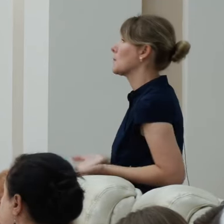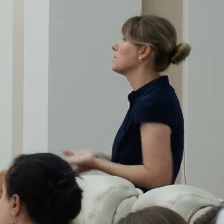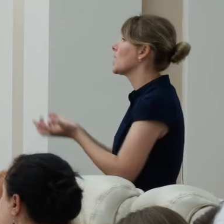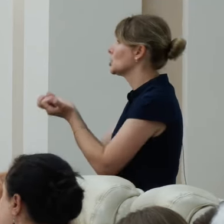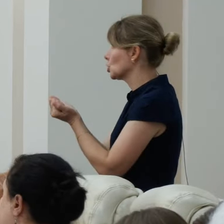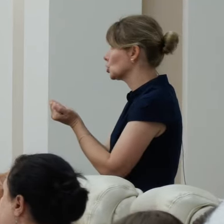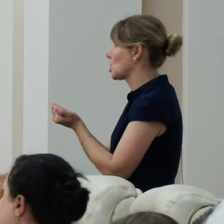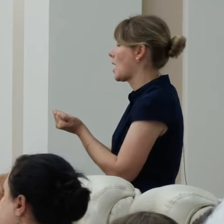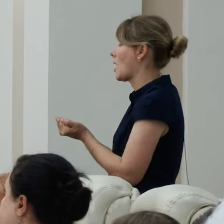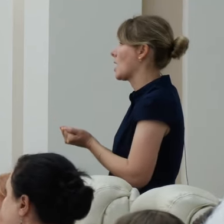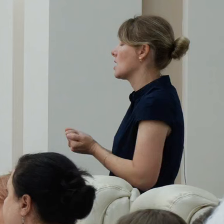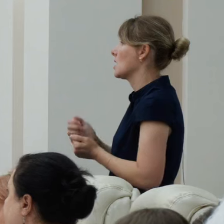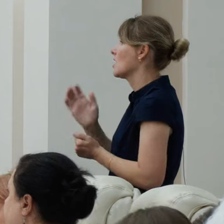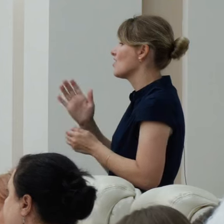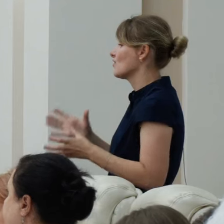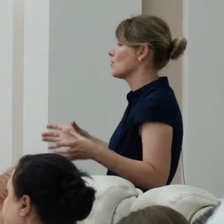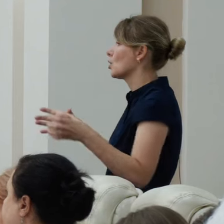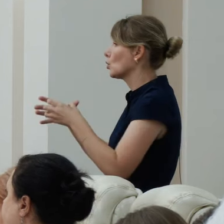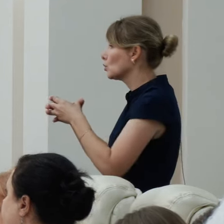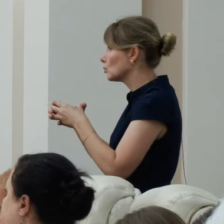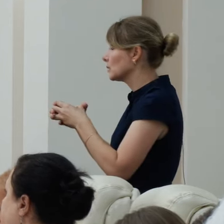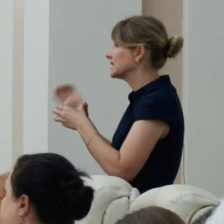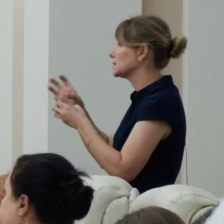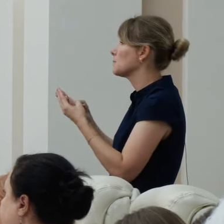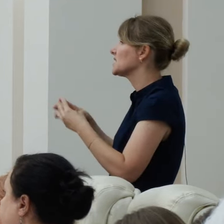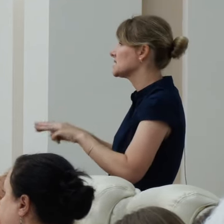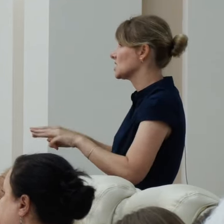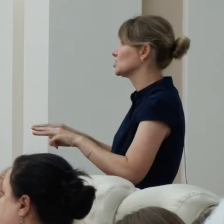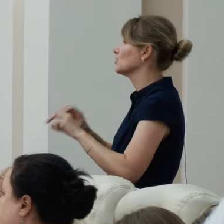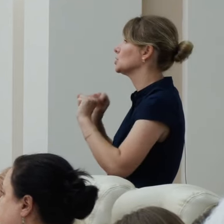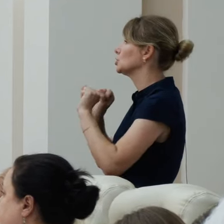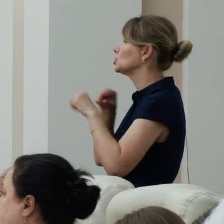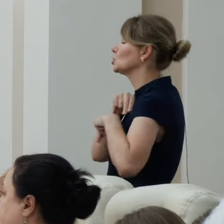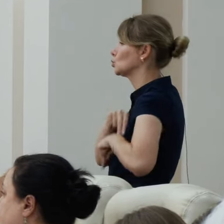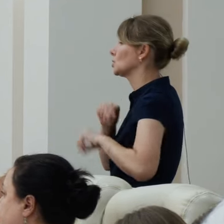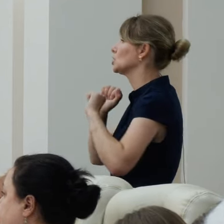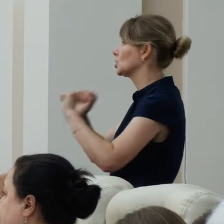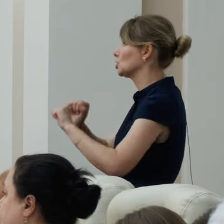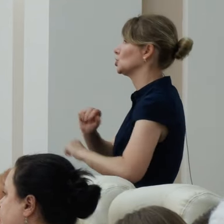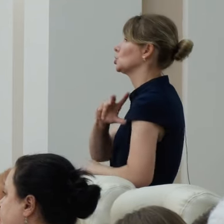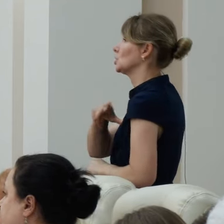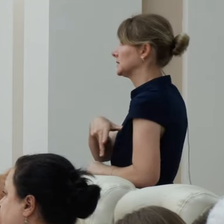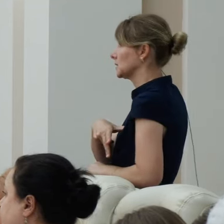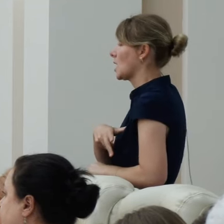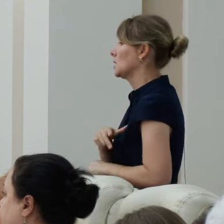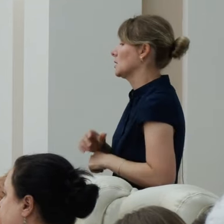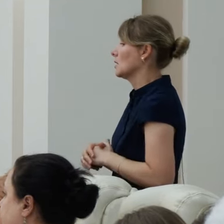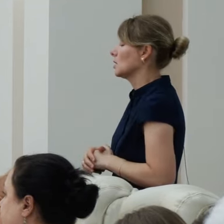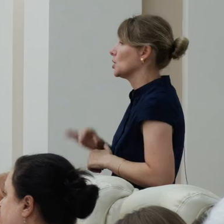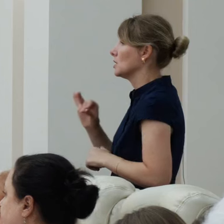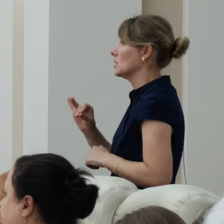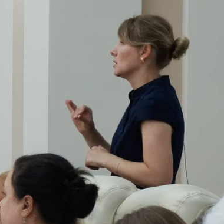set de indicatori de performanță împreună cu Ministerul Muncii și Protecției Sociale, cu unitatea de management